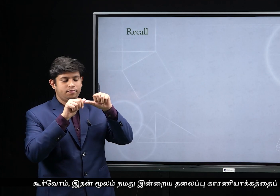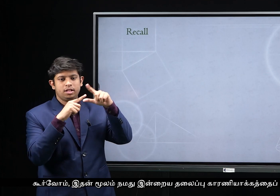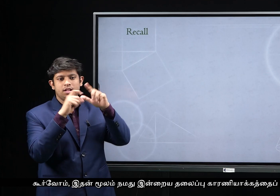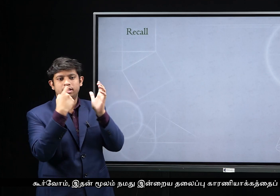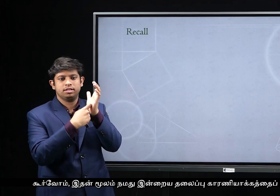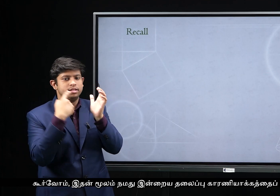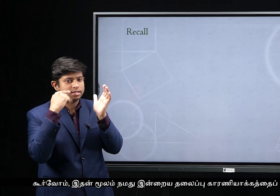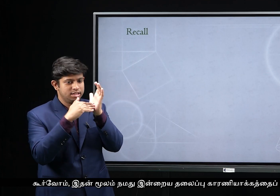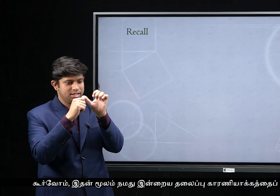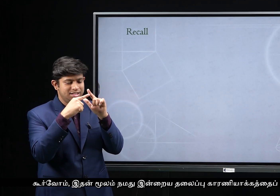புரிந்து கொள்வோம்.